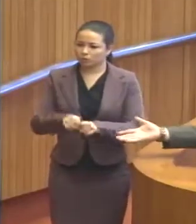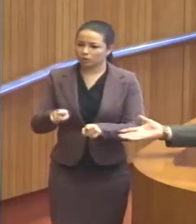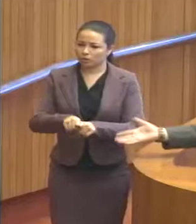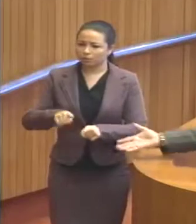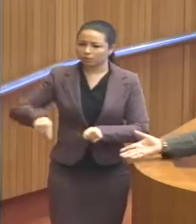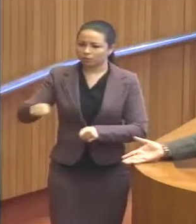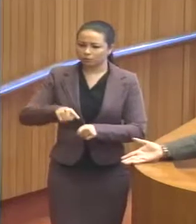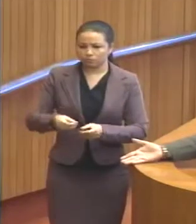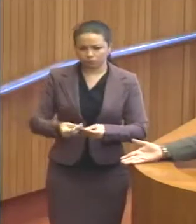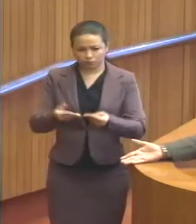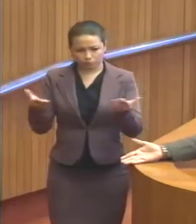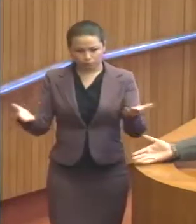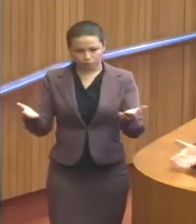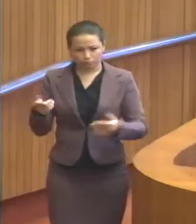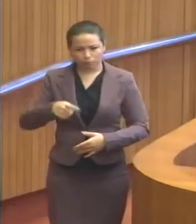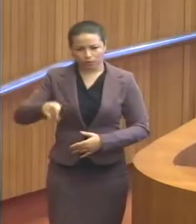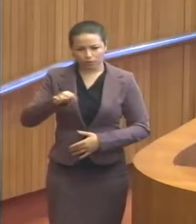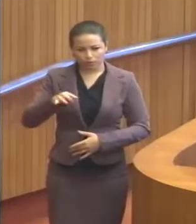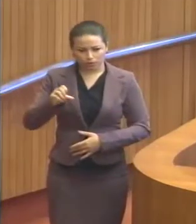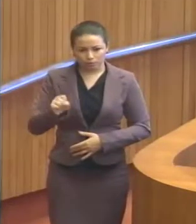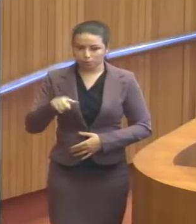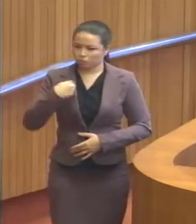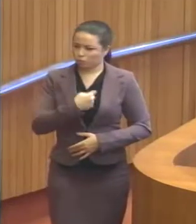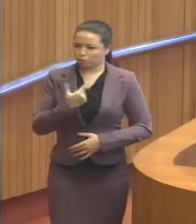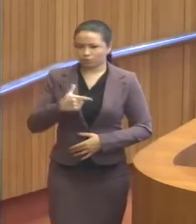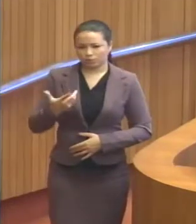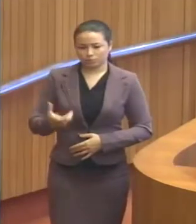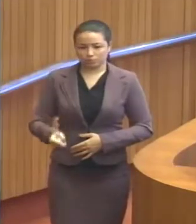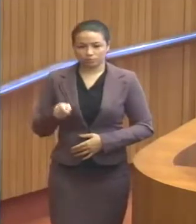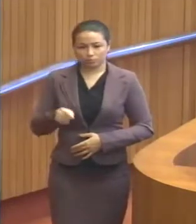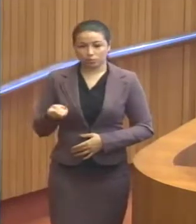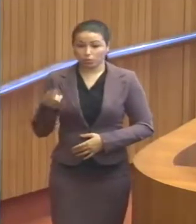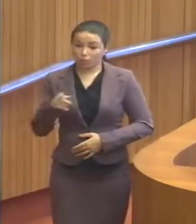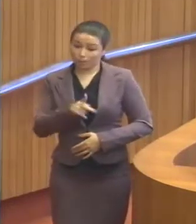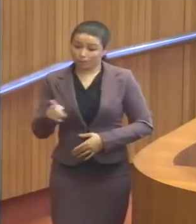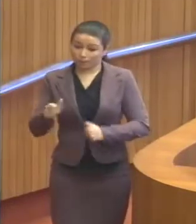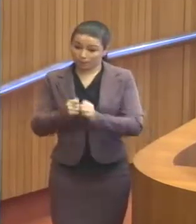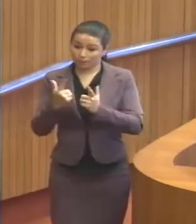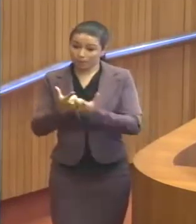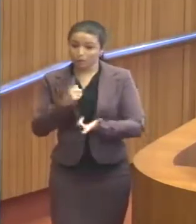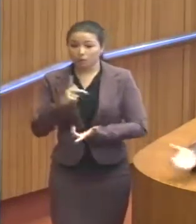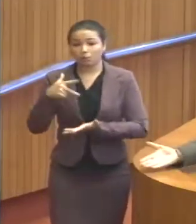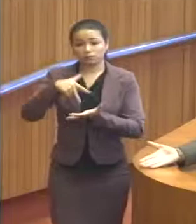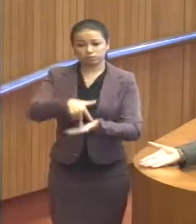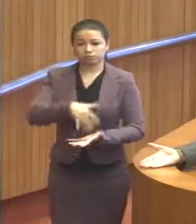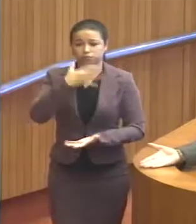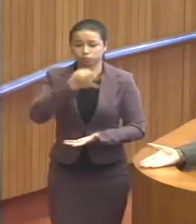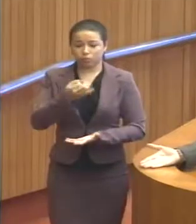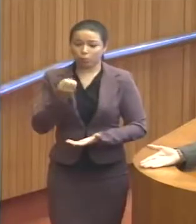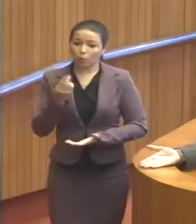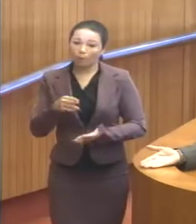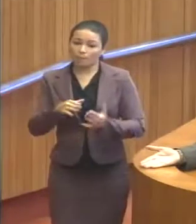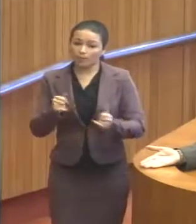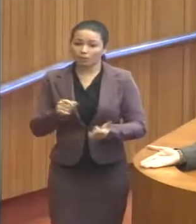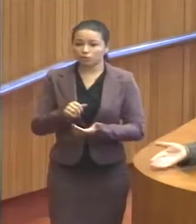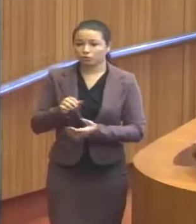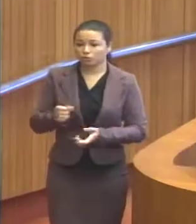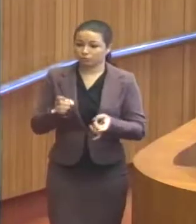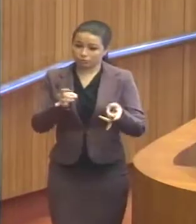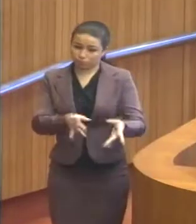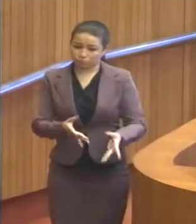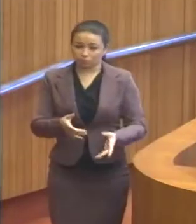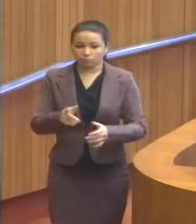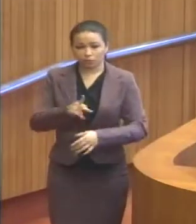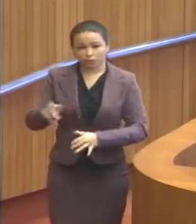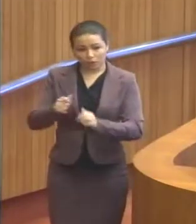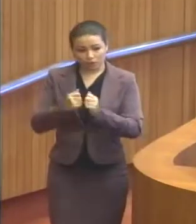distribuídos para os candidatos? Nós não aceitamos isso. Ou o presidente da Assembleia toma a posição, ou pede para sair. O